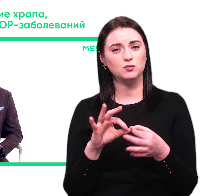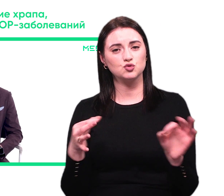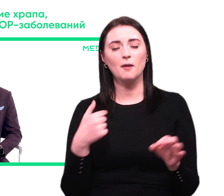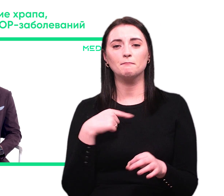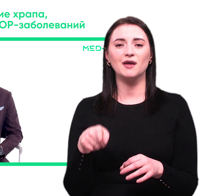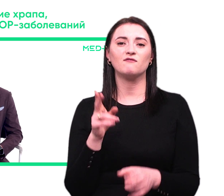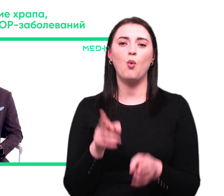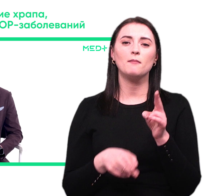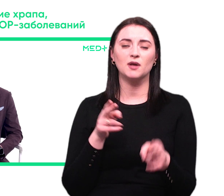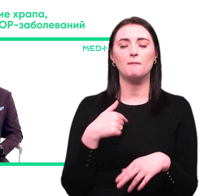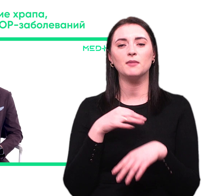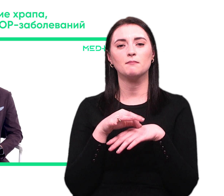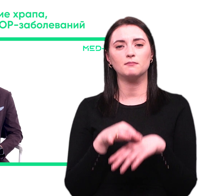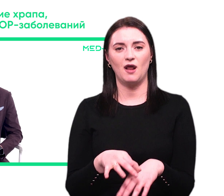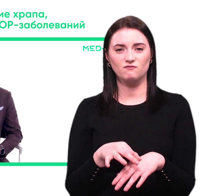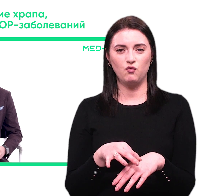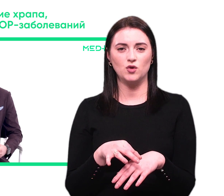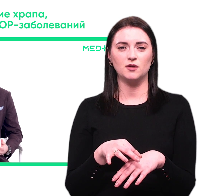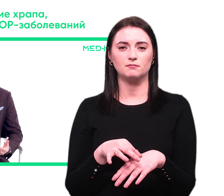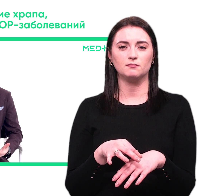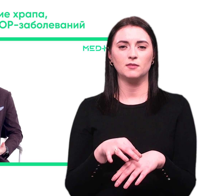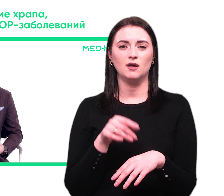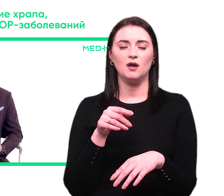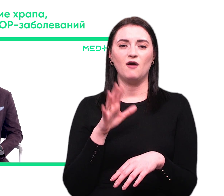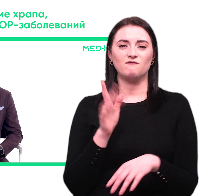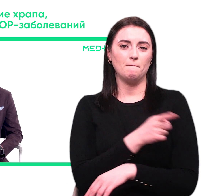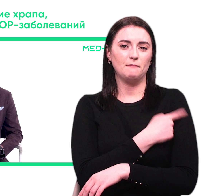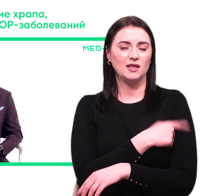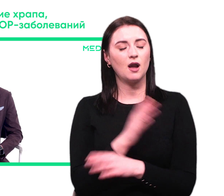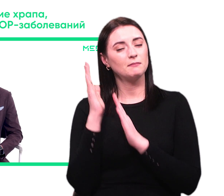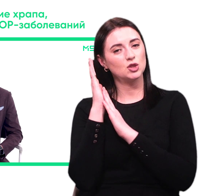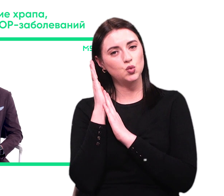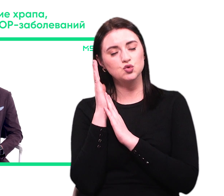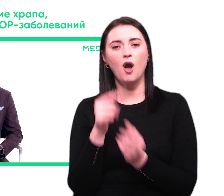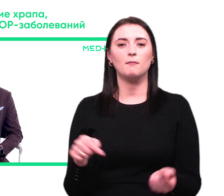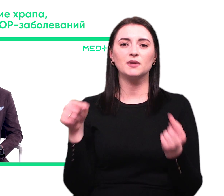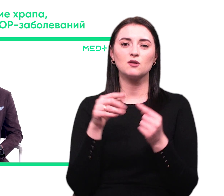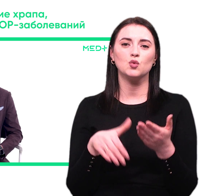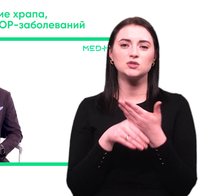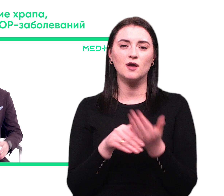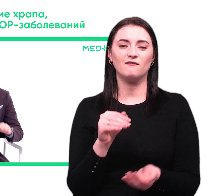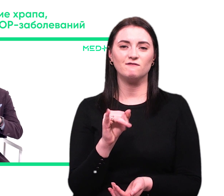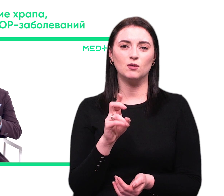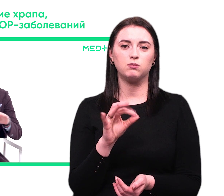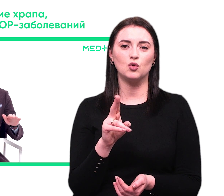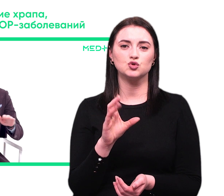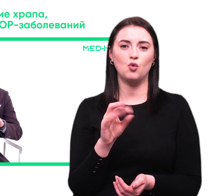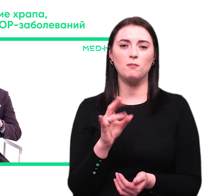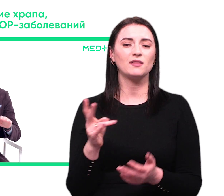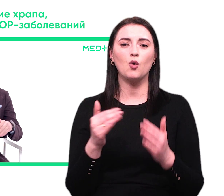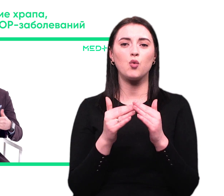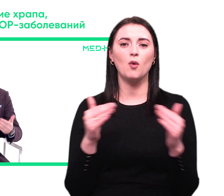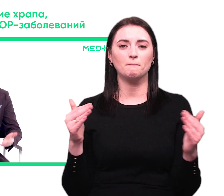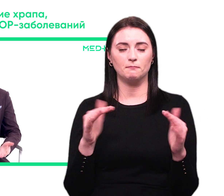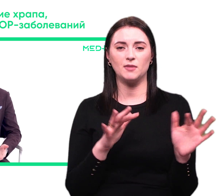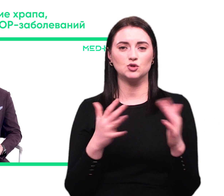его оперируем. То есть мы проводим слип-видеоэндоскопию, мы вводим пациента медикаментозный сон, определяем с помощью фиброскопа, на каком уровне происходит